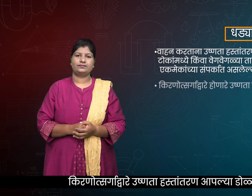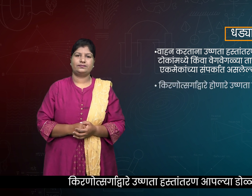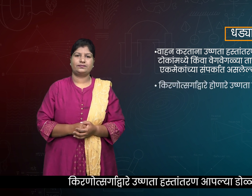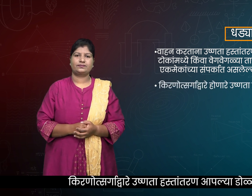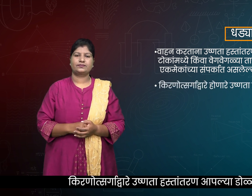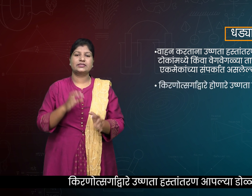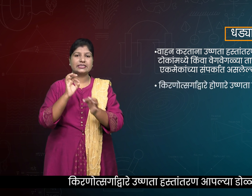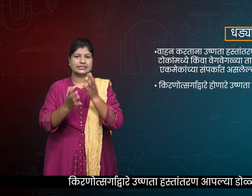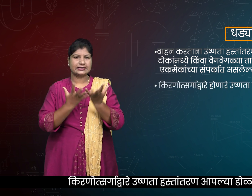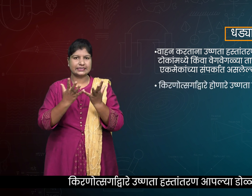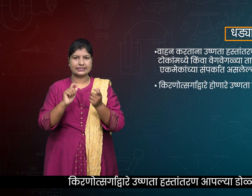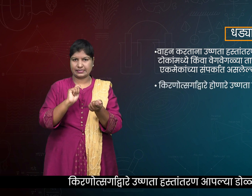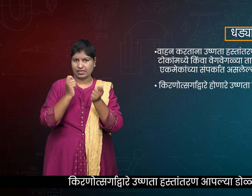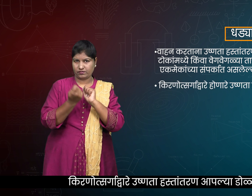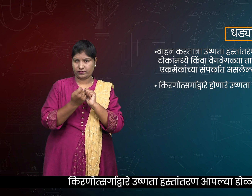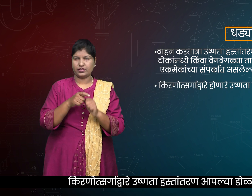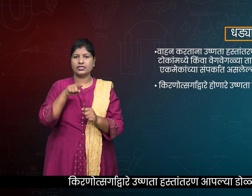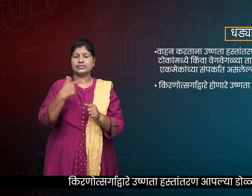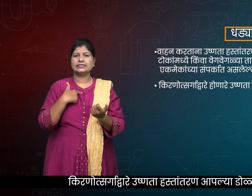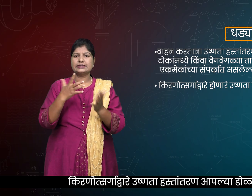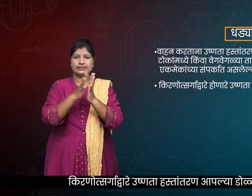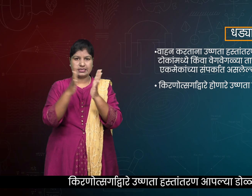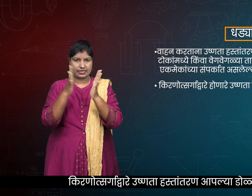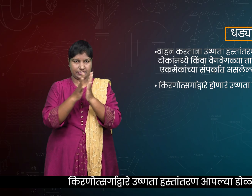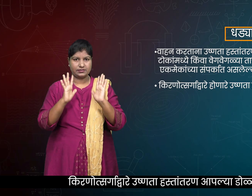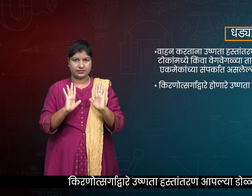किरणोत्सर्गाद्वारे उष्णता हस्तांतरण आपल्या डोळ्यांना दिसते.